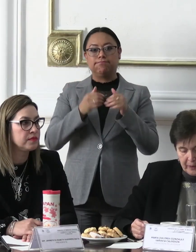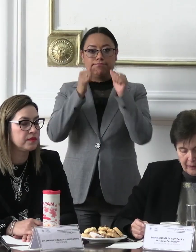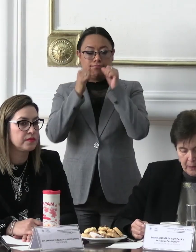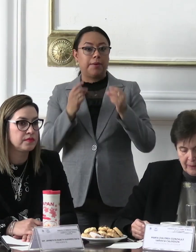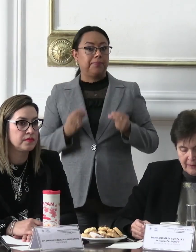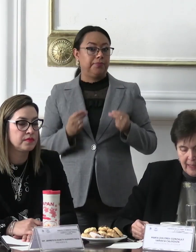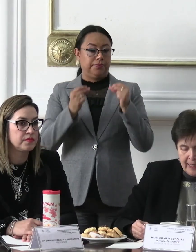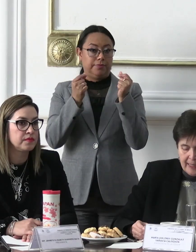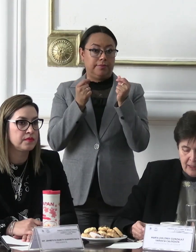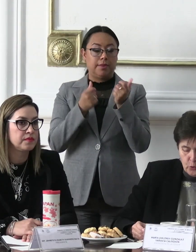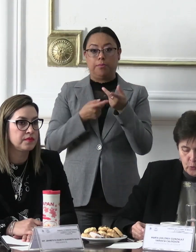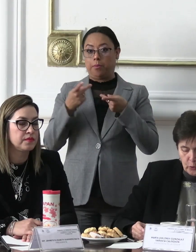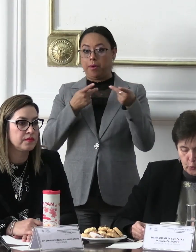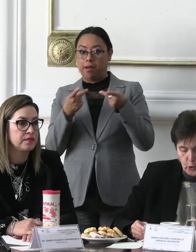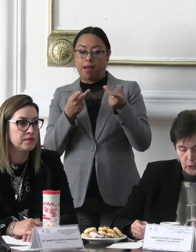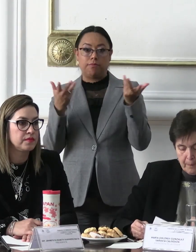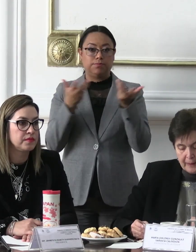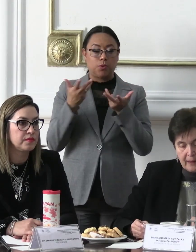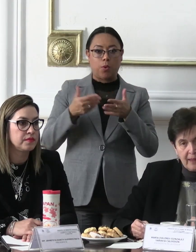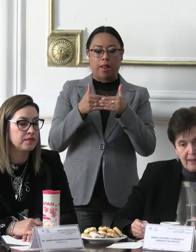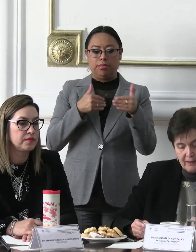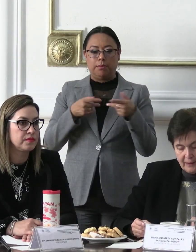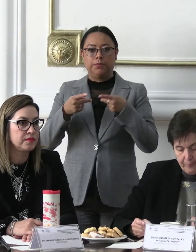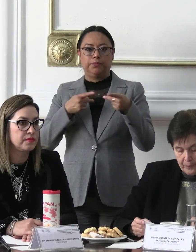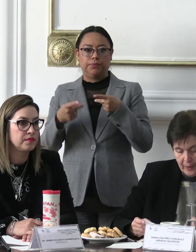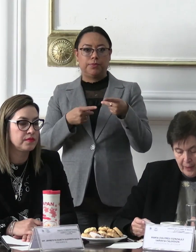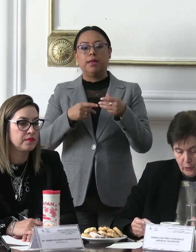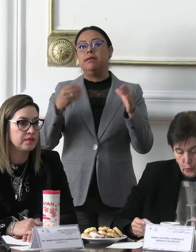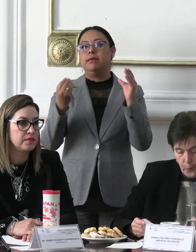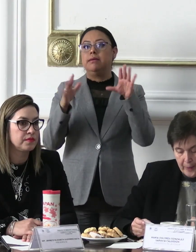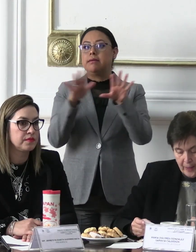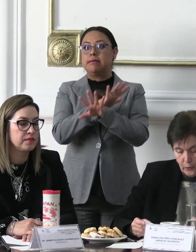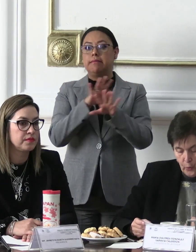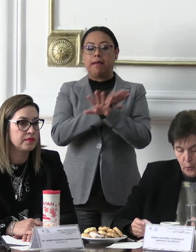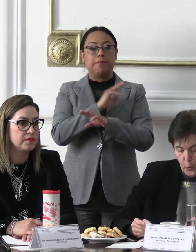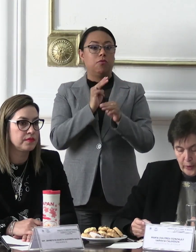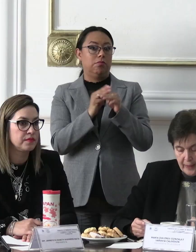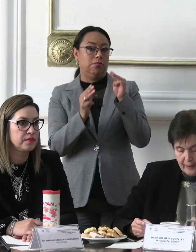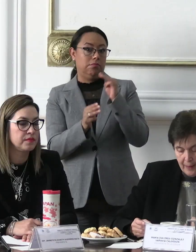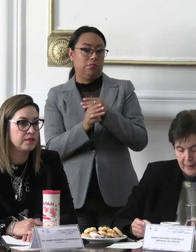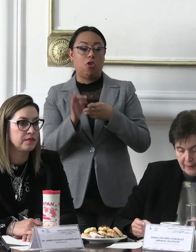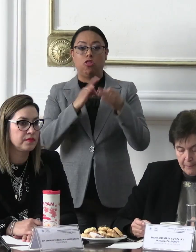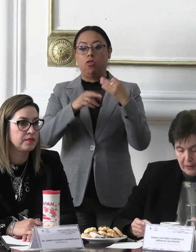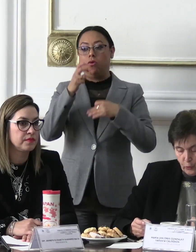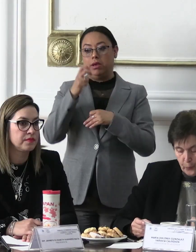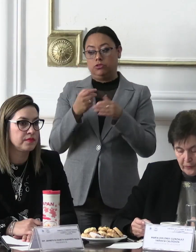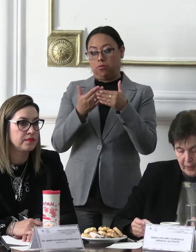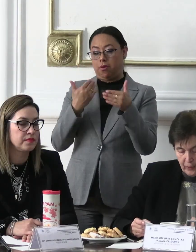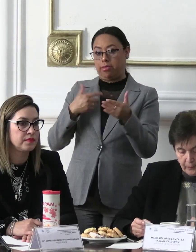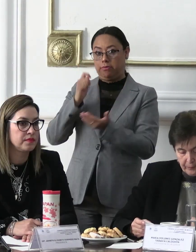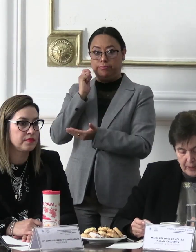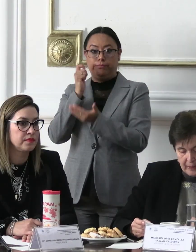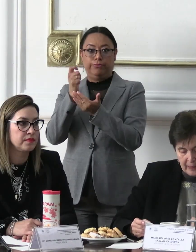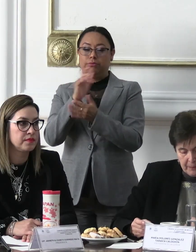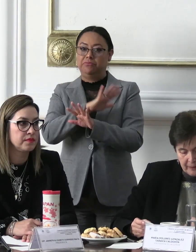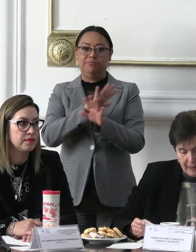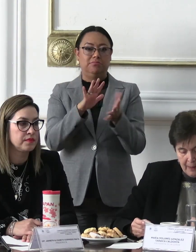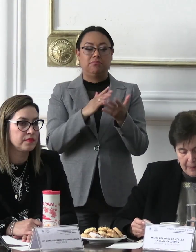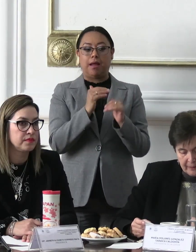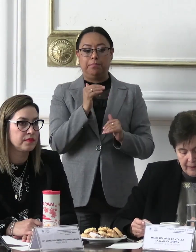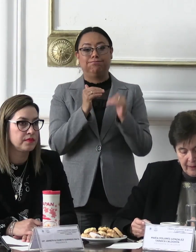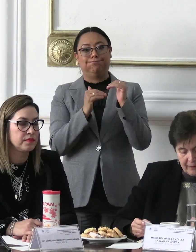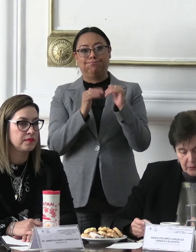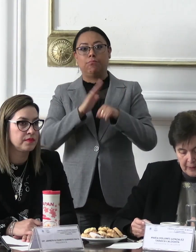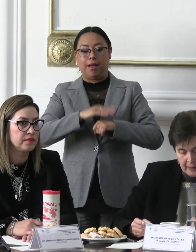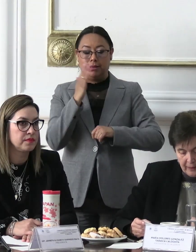acciones preventivas y sustitución de materiales, superando lo originalmente presupuestado. Incrementar